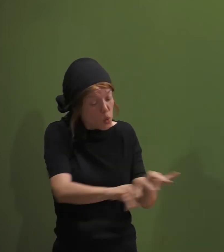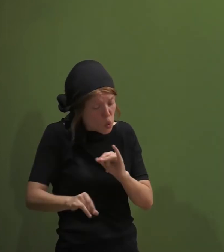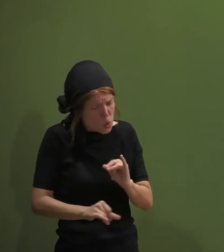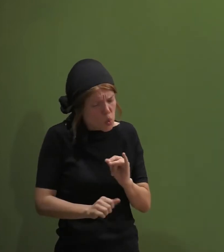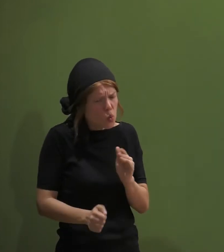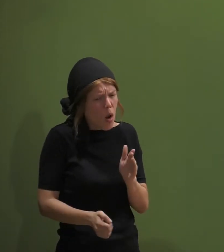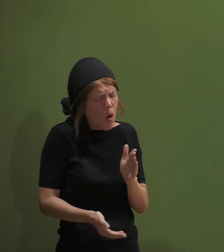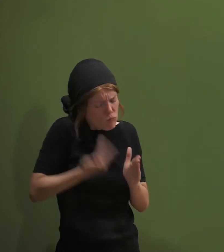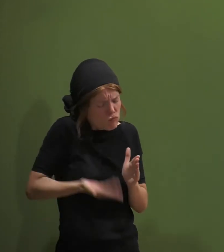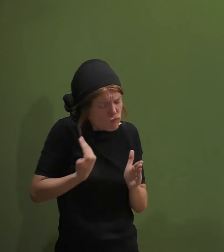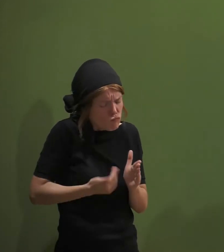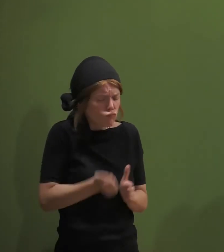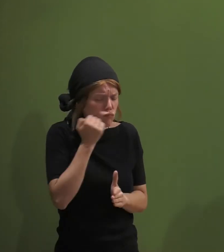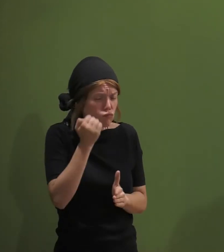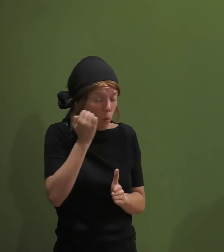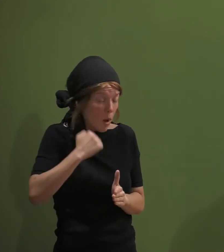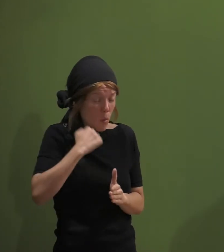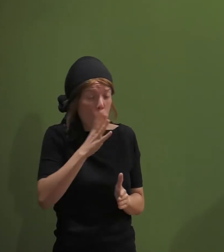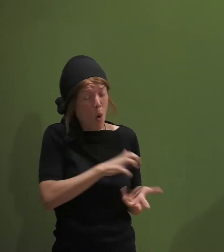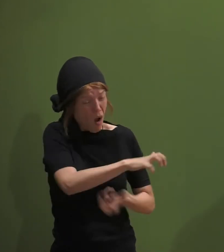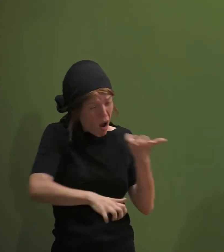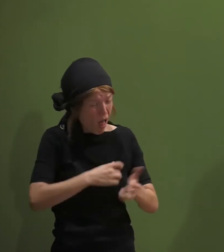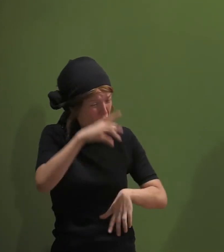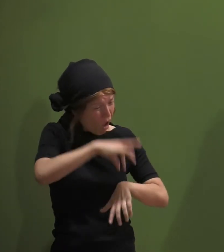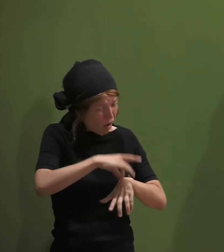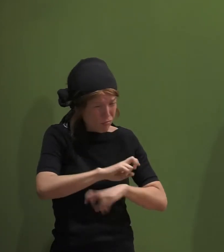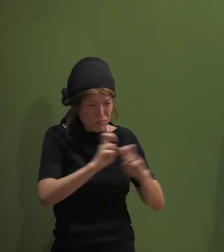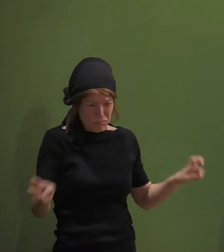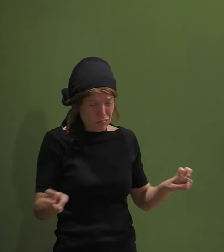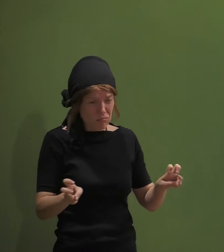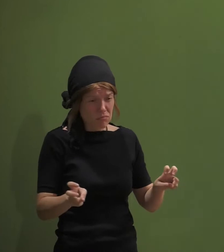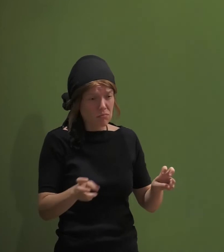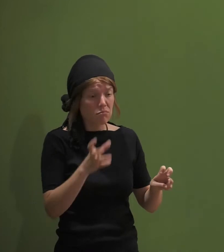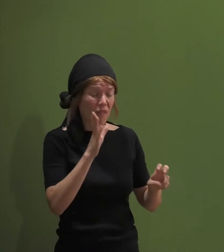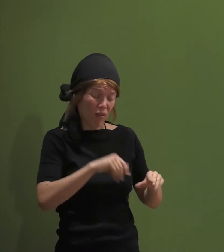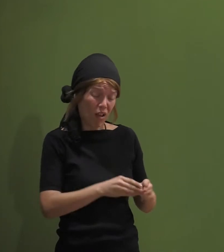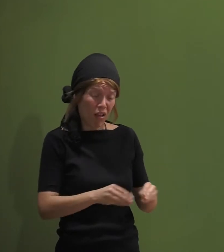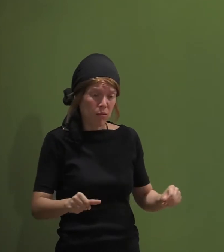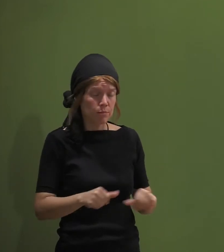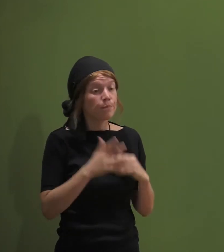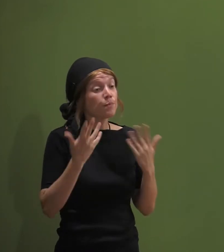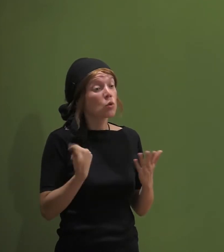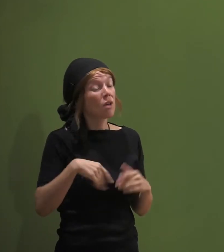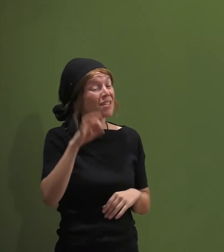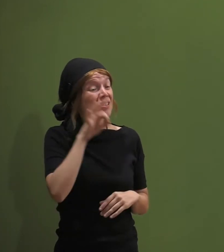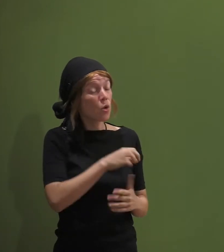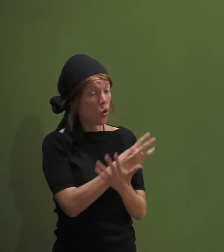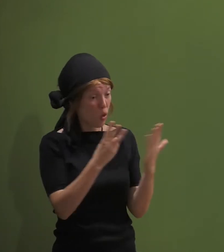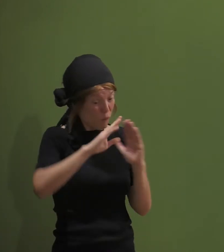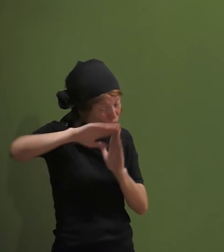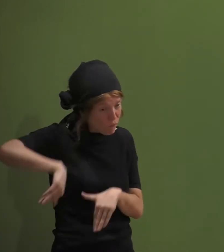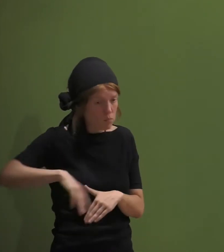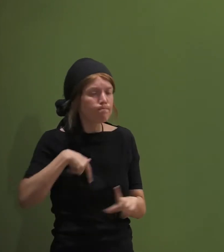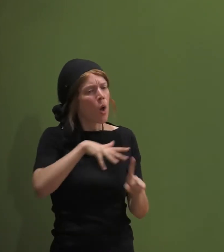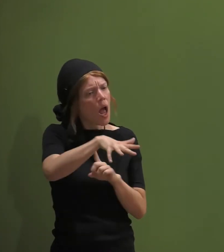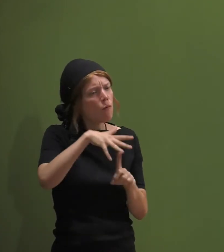por el despoblamiento derivado de guerras y enfermedades, llevó a un incremento de las superficies adehesadas. Por lo tanto, y hasta finales del siglo XVIII,